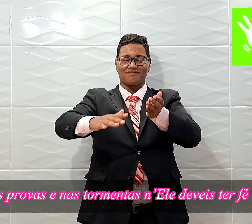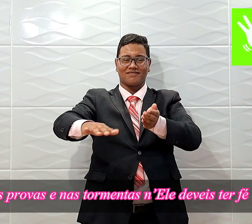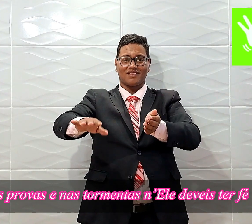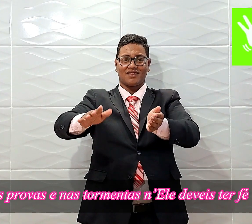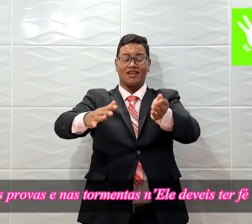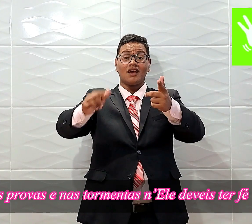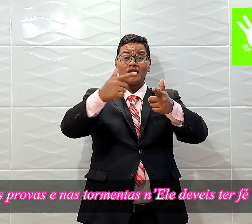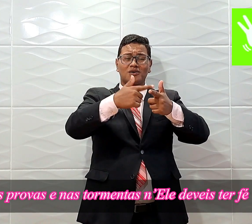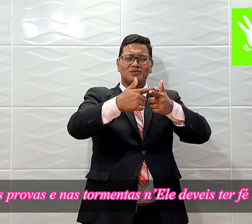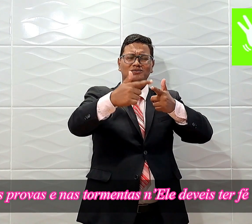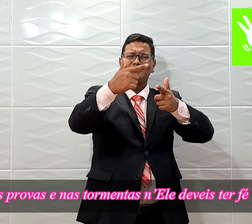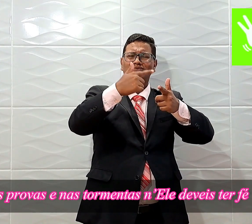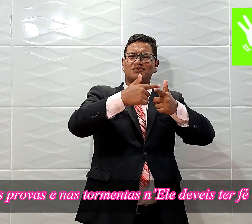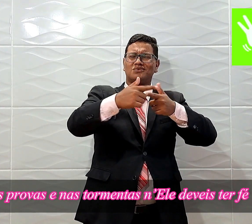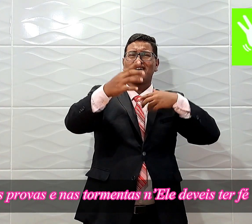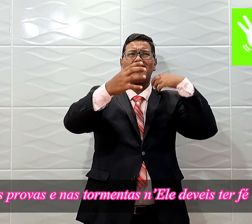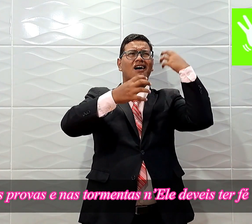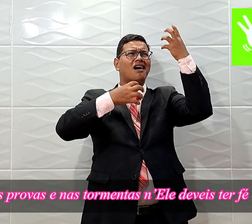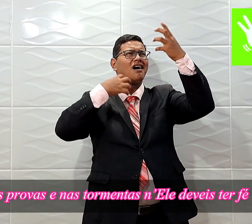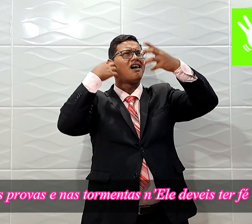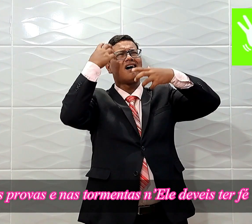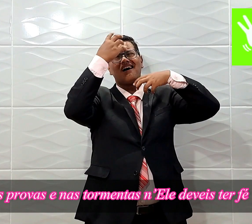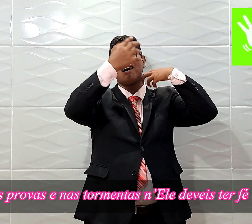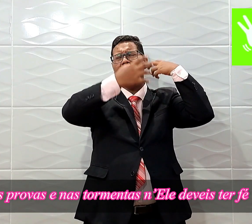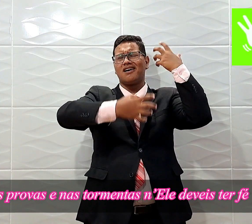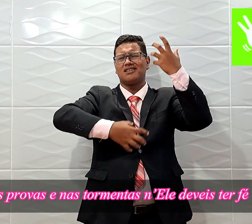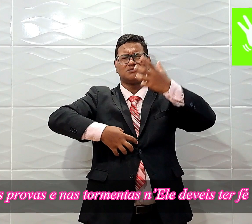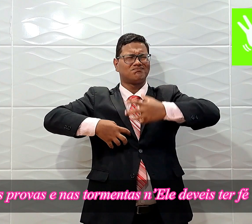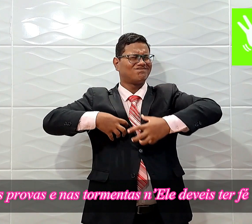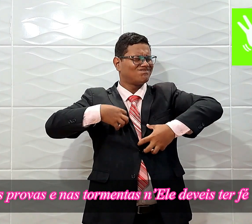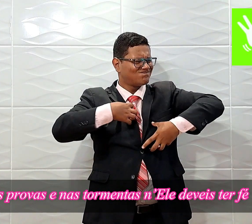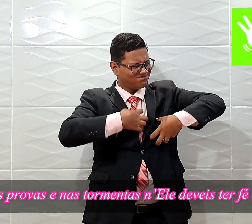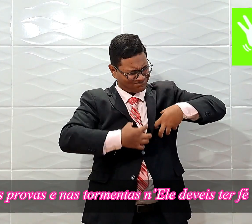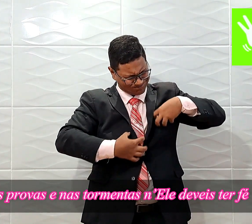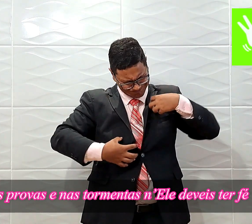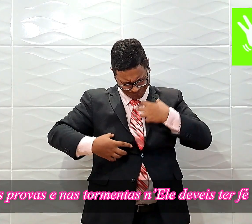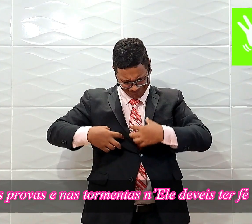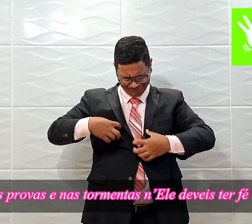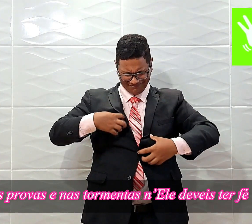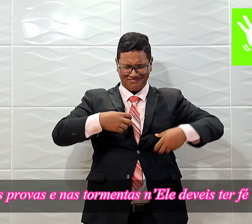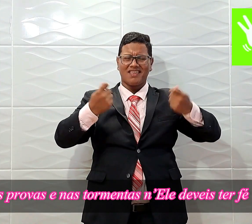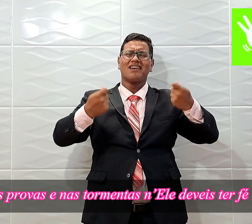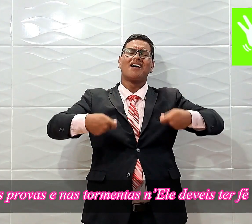Nas provas e nas tormentas Nele